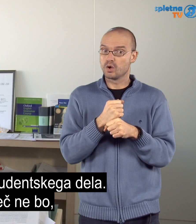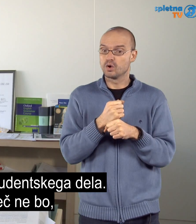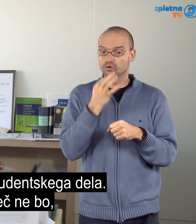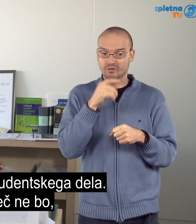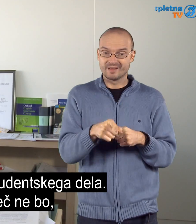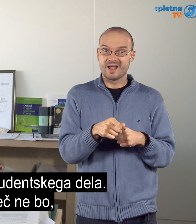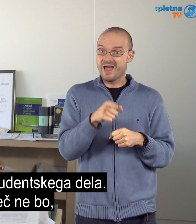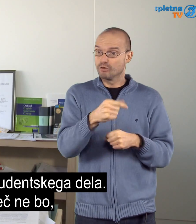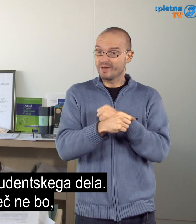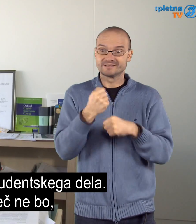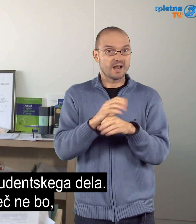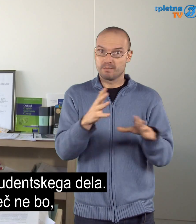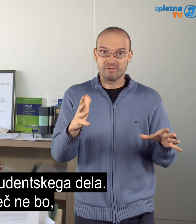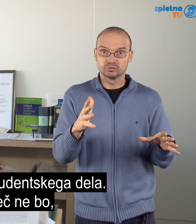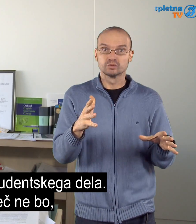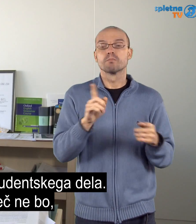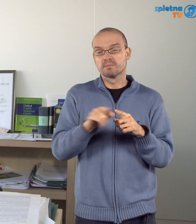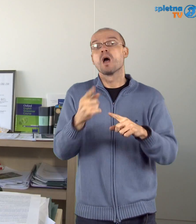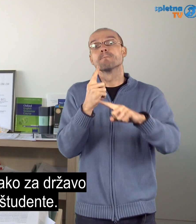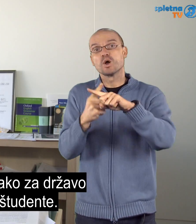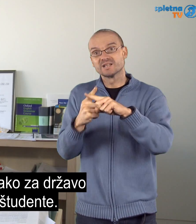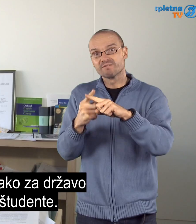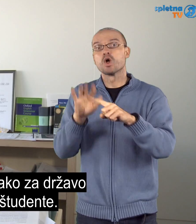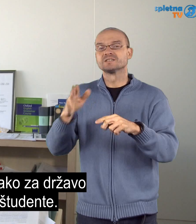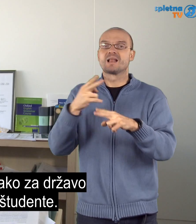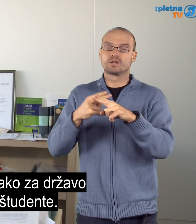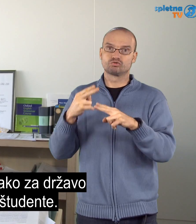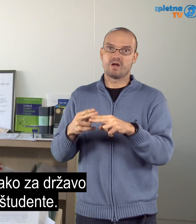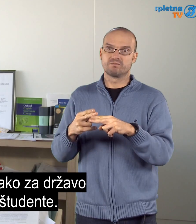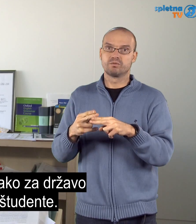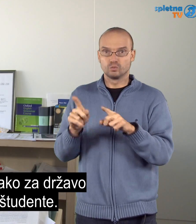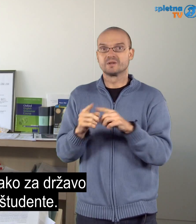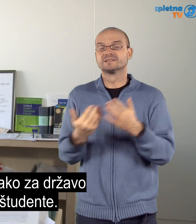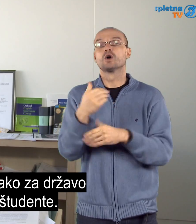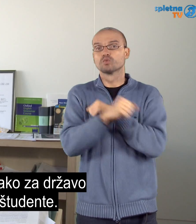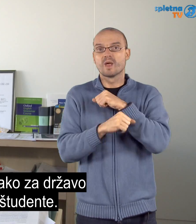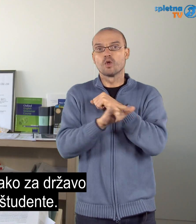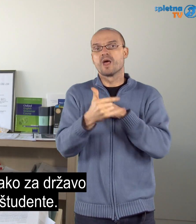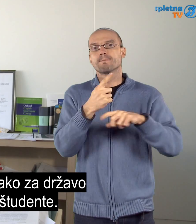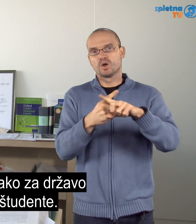če tega več ne bo, je to kvečjemu pozitivno tako za državo, kakor tudi za študente.